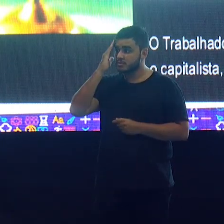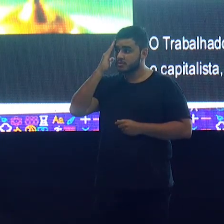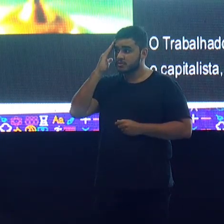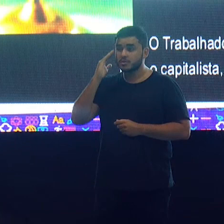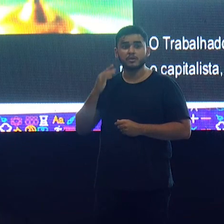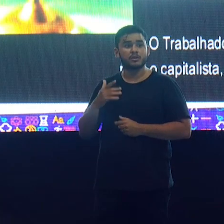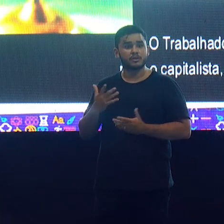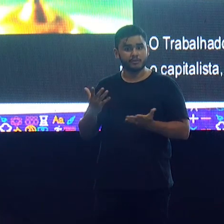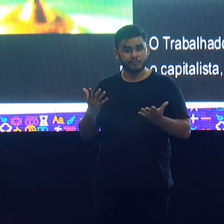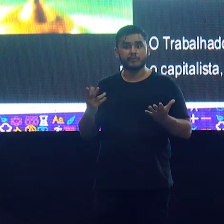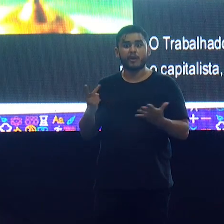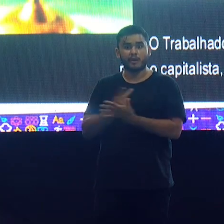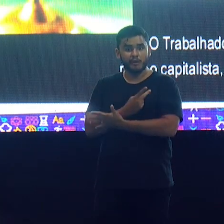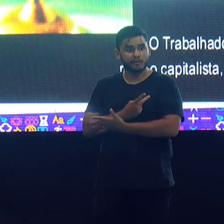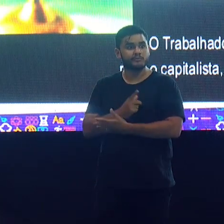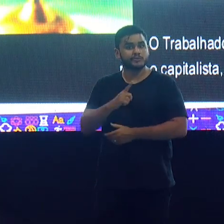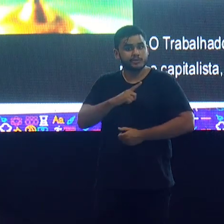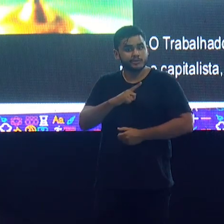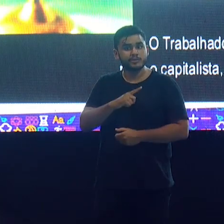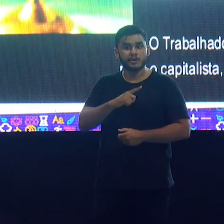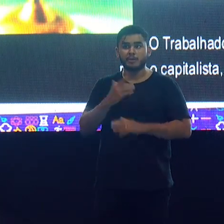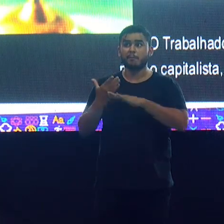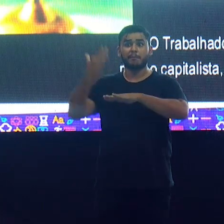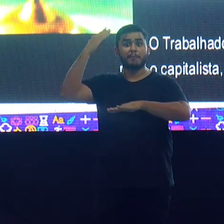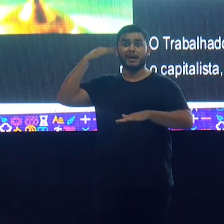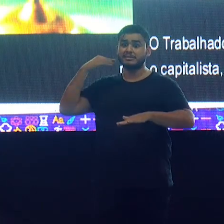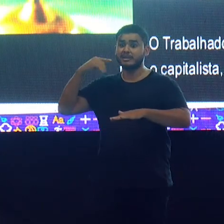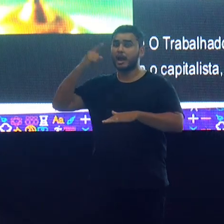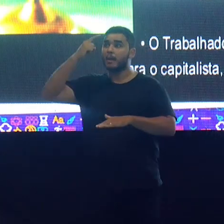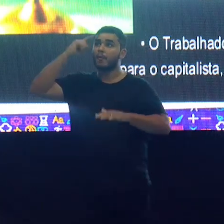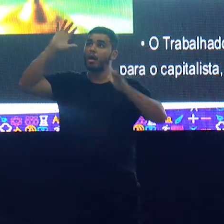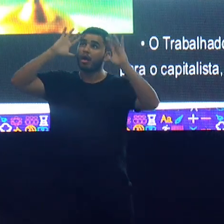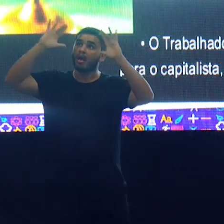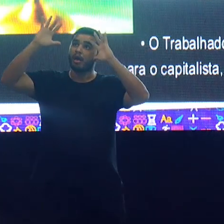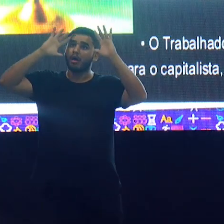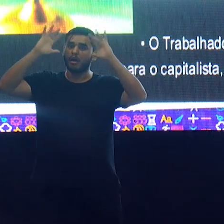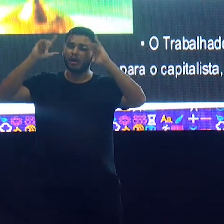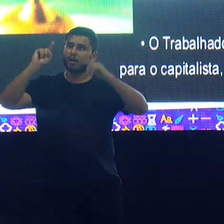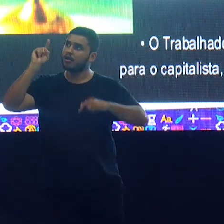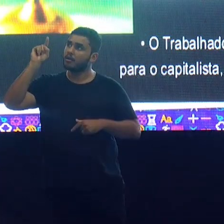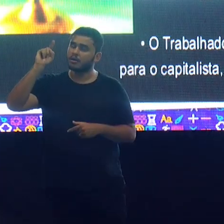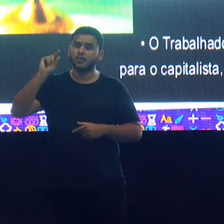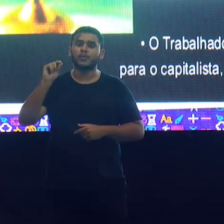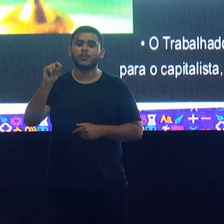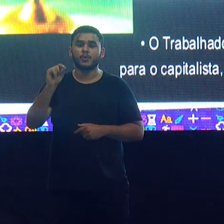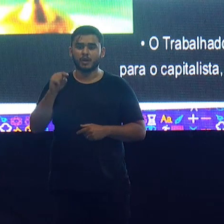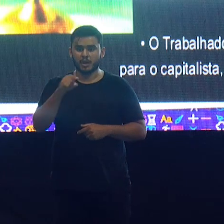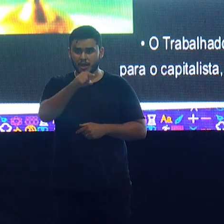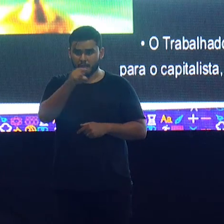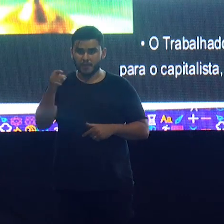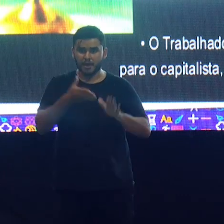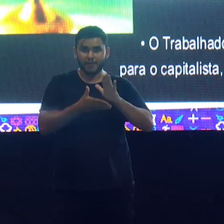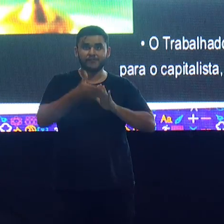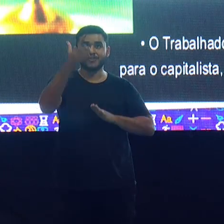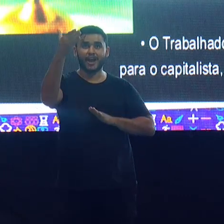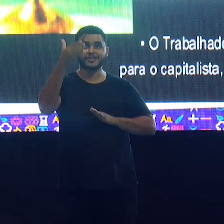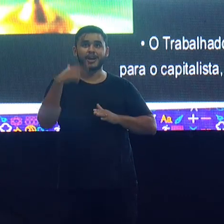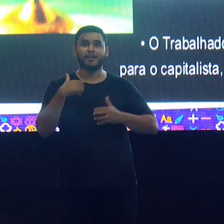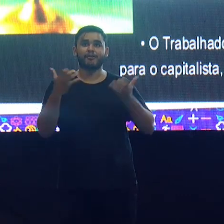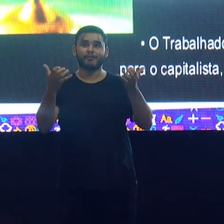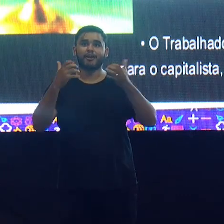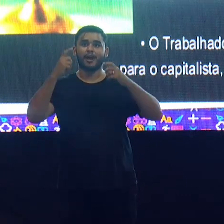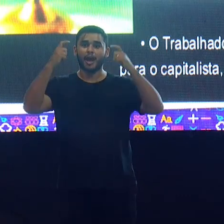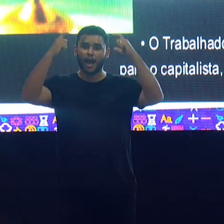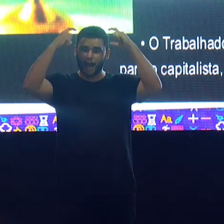atrás parecia ficção científica. O teu sonho é passar férias na Disney. O teu